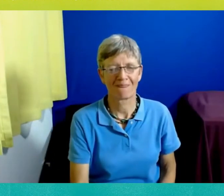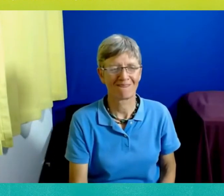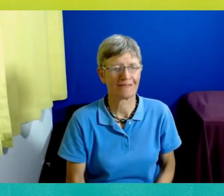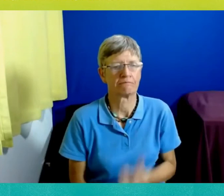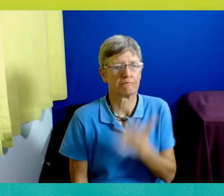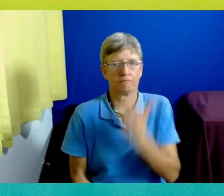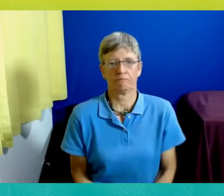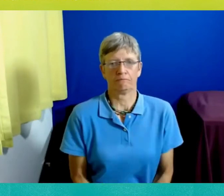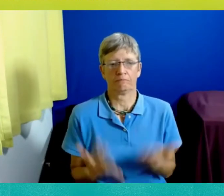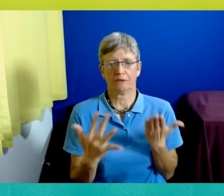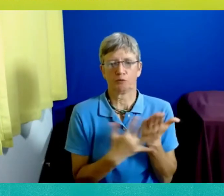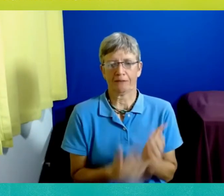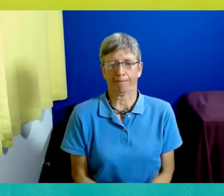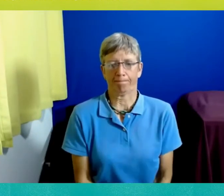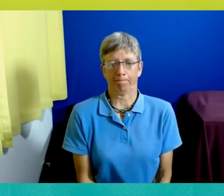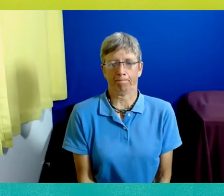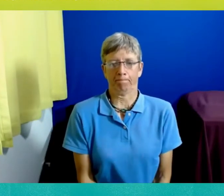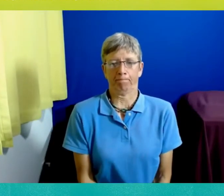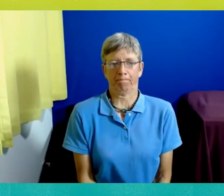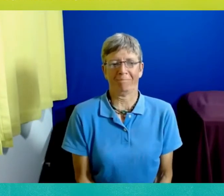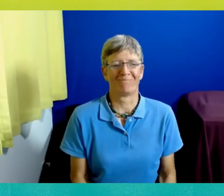legal.